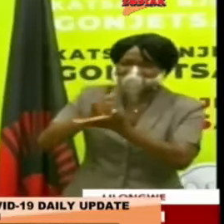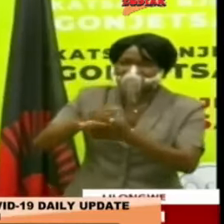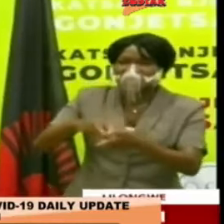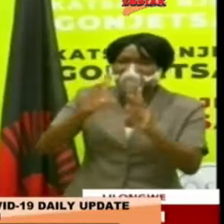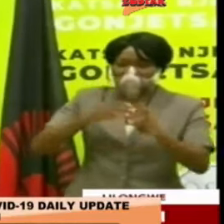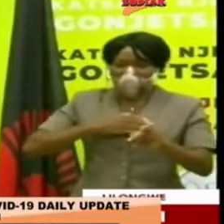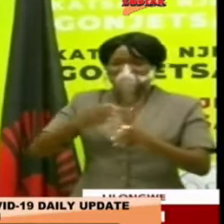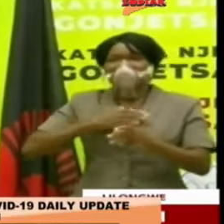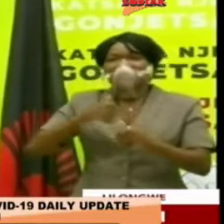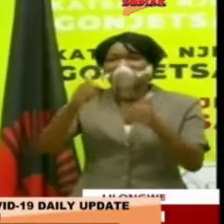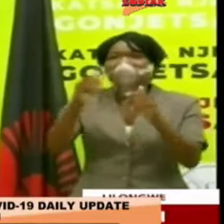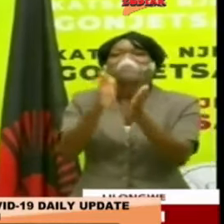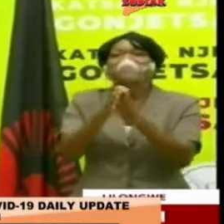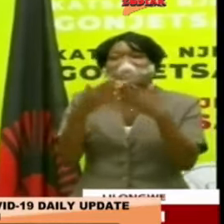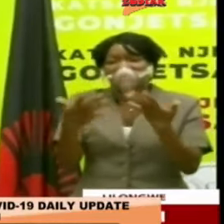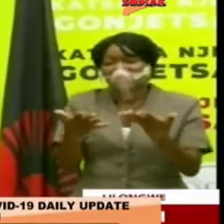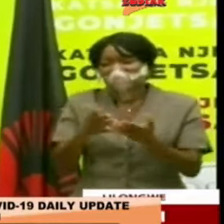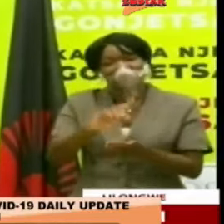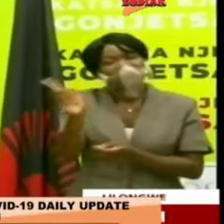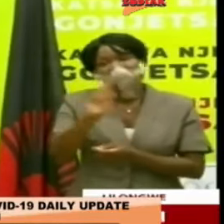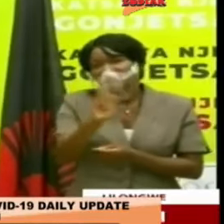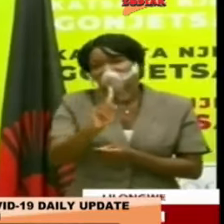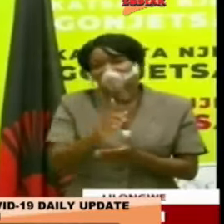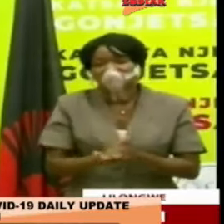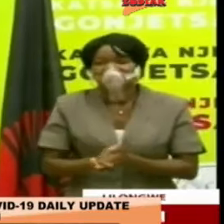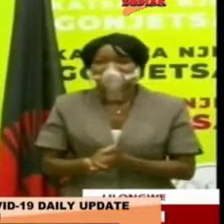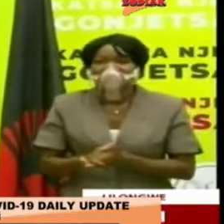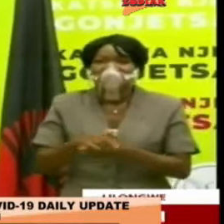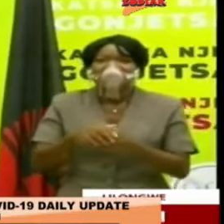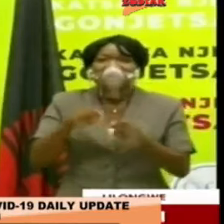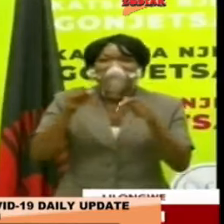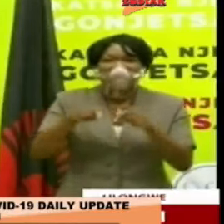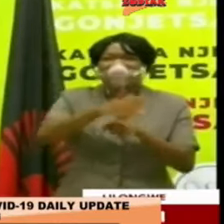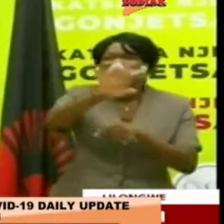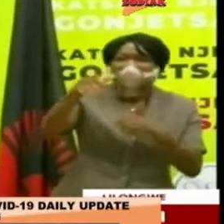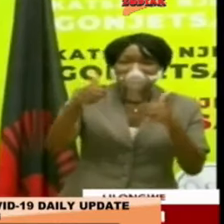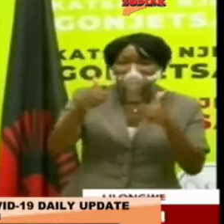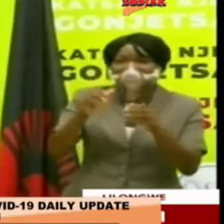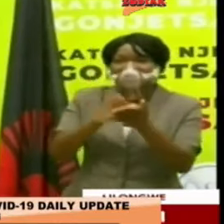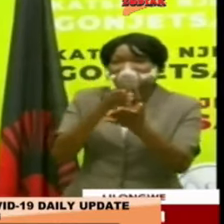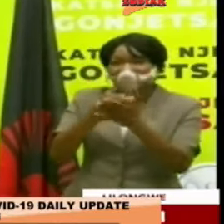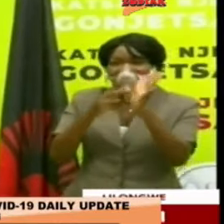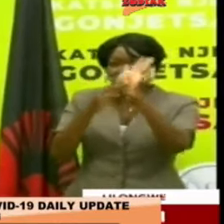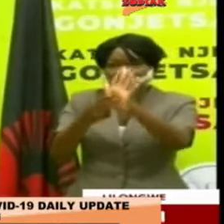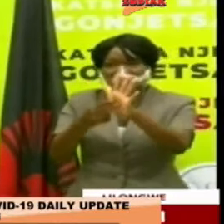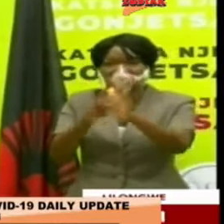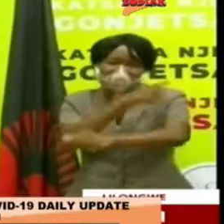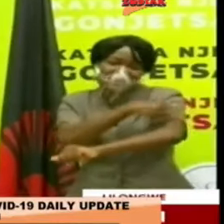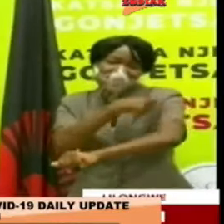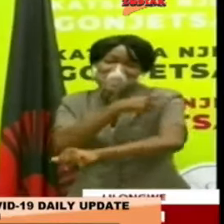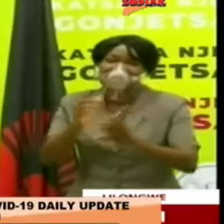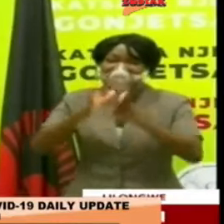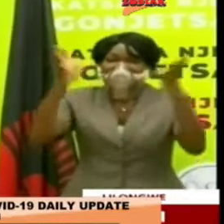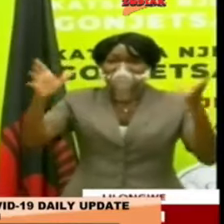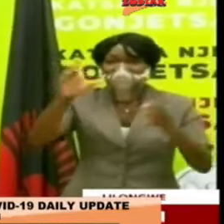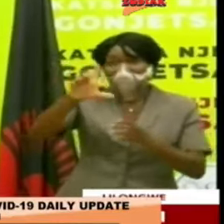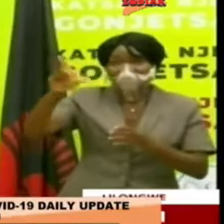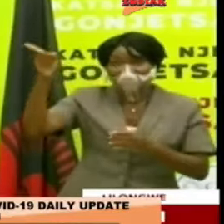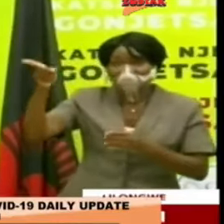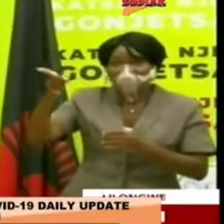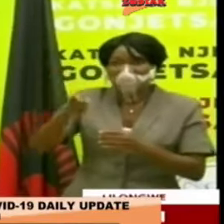oxygen aliko kukamusento paja plant yathu inawonongeka kwapano yugira ntchito ndithu imapanga